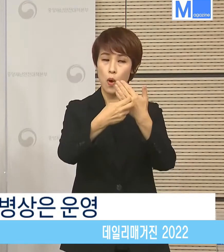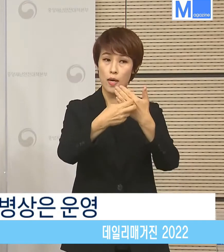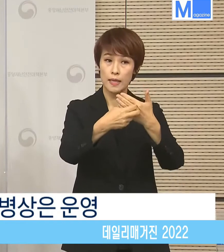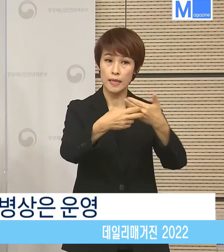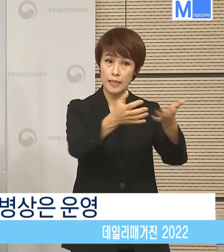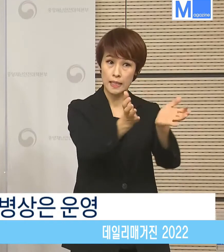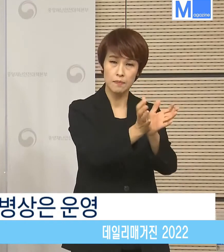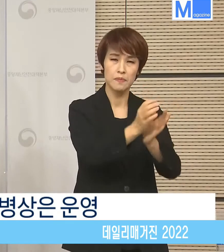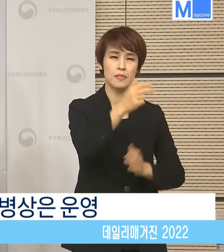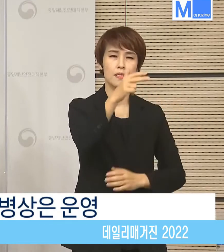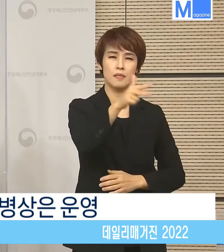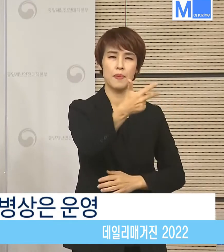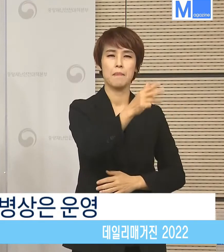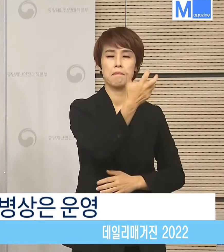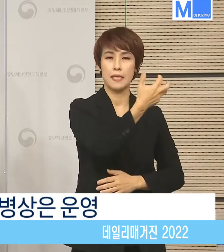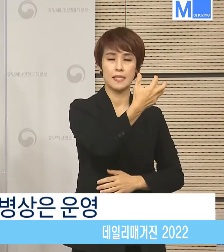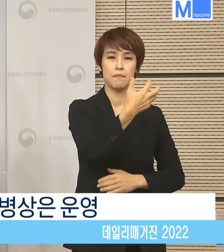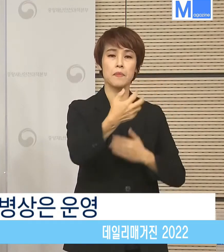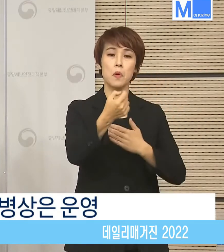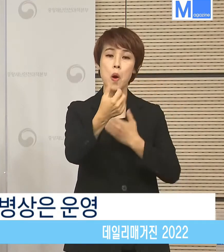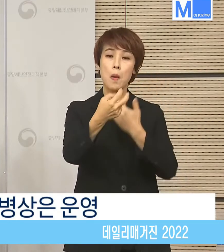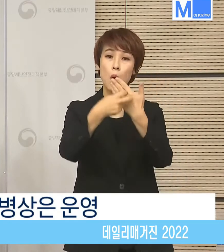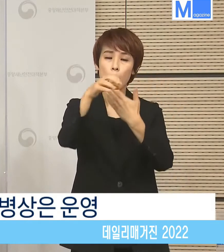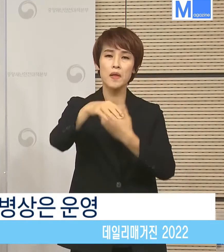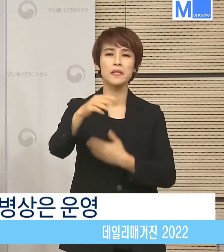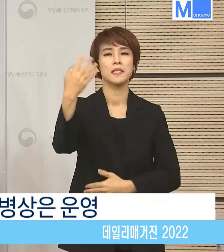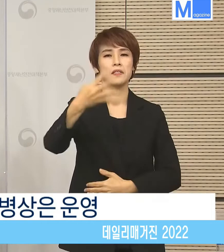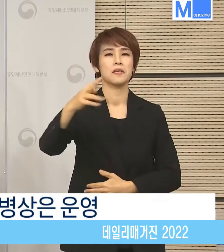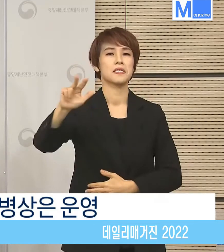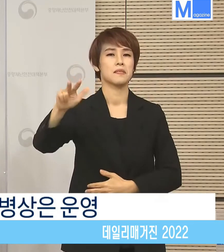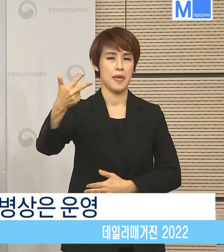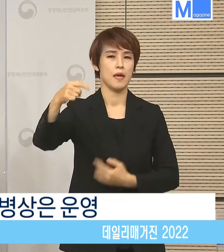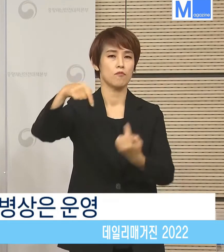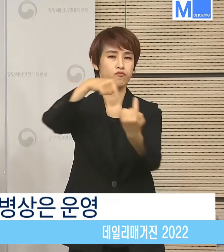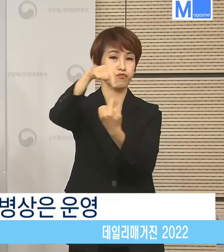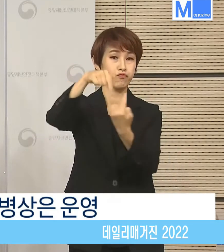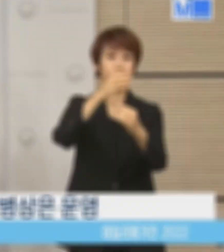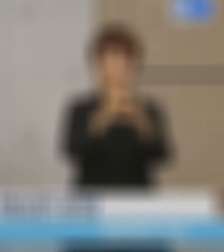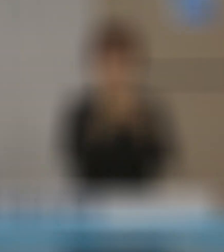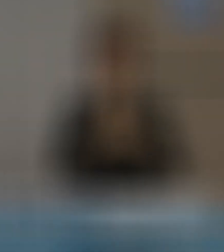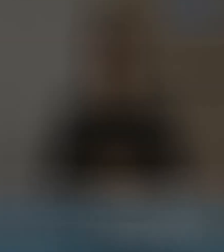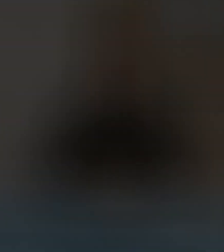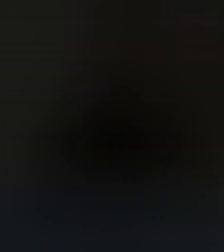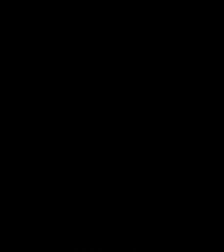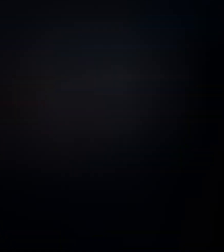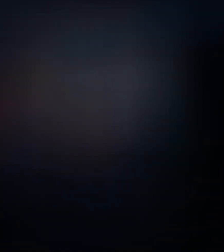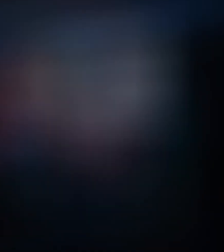780여 개소, 의원급이 4,700여 개소가 운영되고 있습니다.